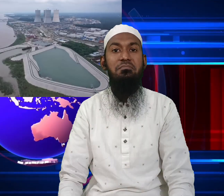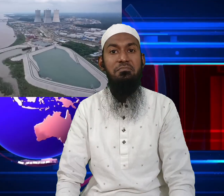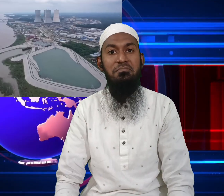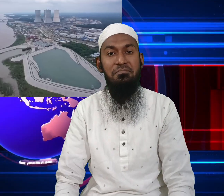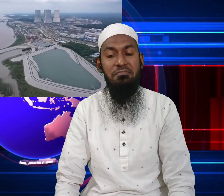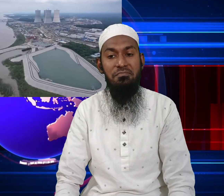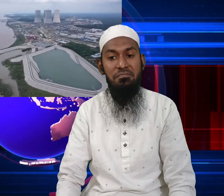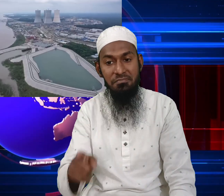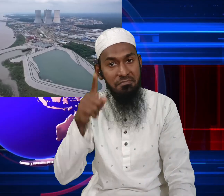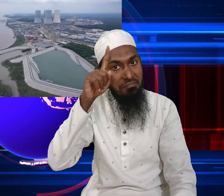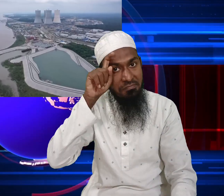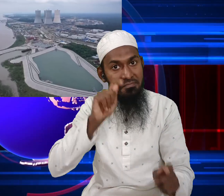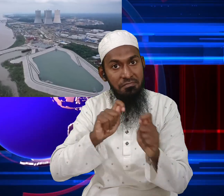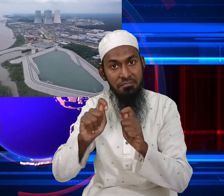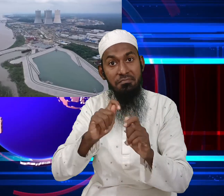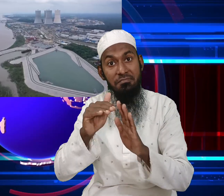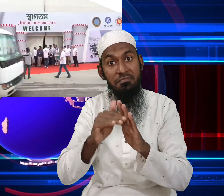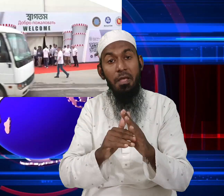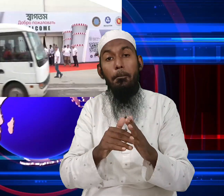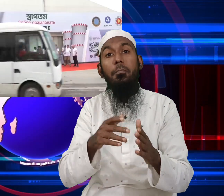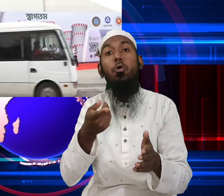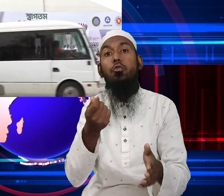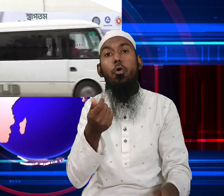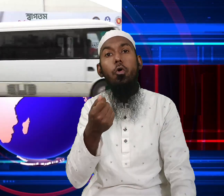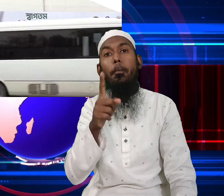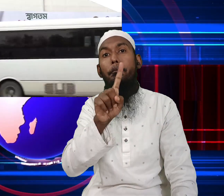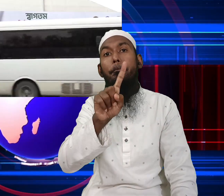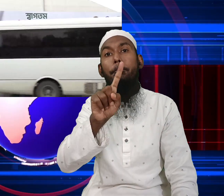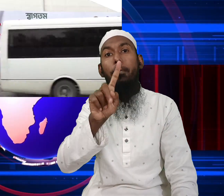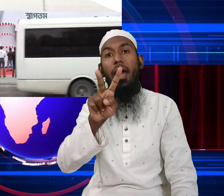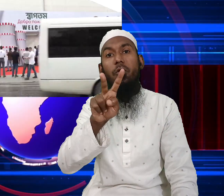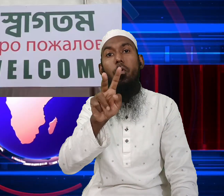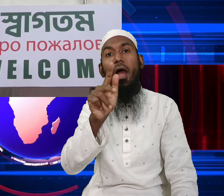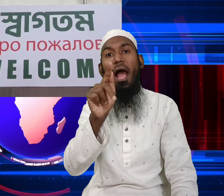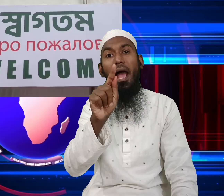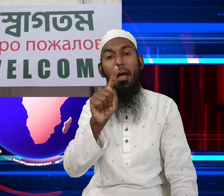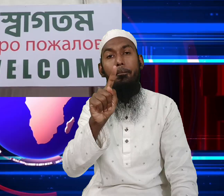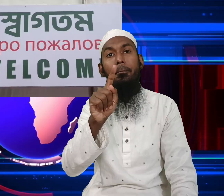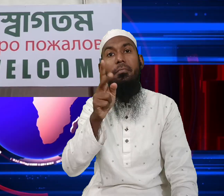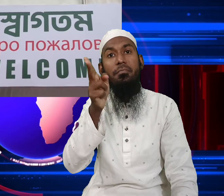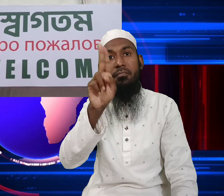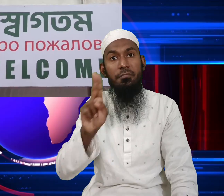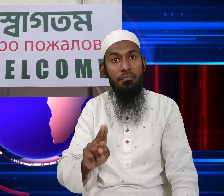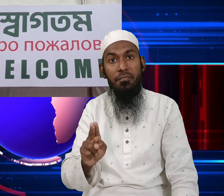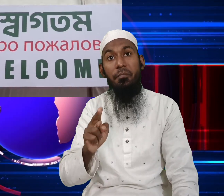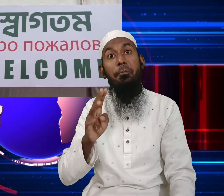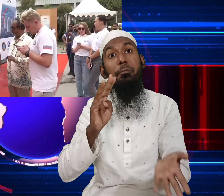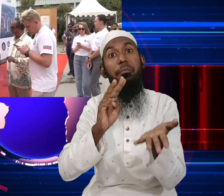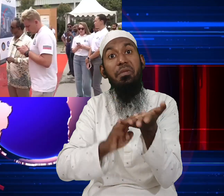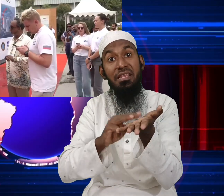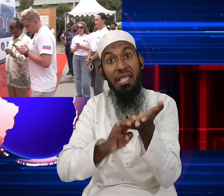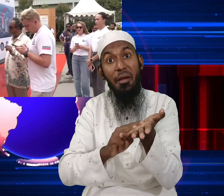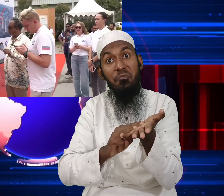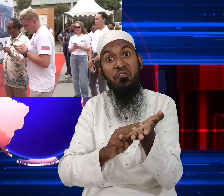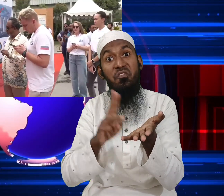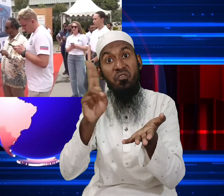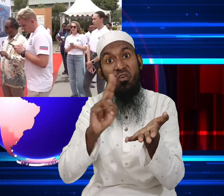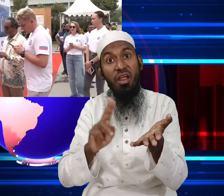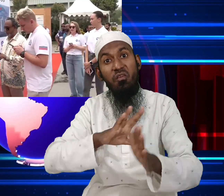$12.5 বিলিয়ন বেশি ব্যয়ের এই মেগা প্রকল্পে প্রায় $11.5 বিলিয়ন এবং সম্পূর্ণ কারিগরি সহায়তা দিচ্ছে